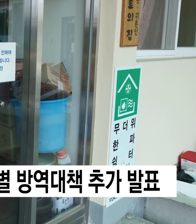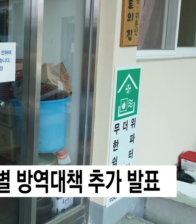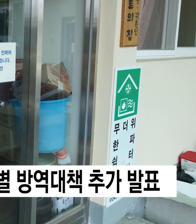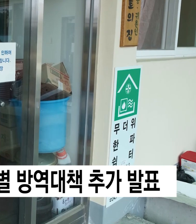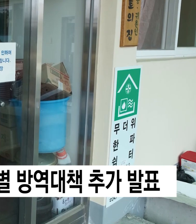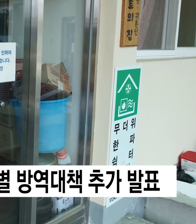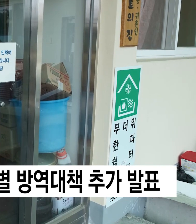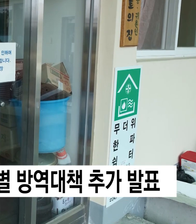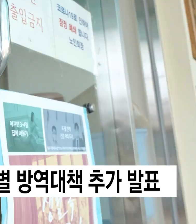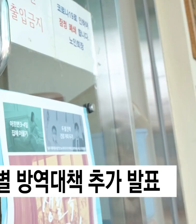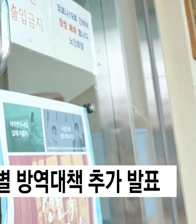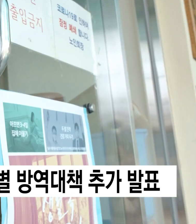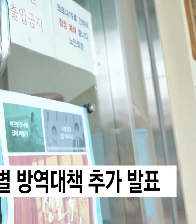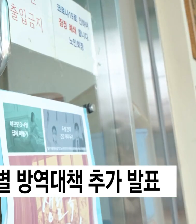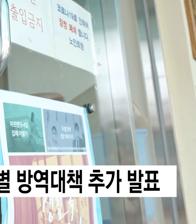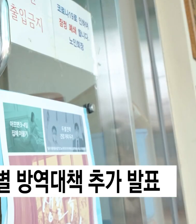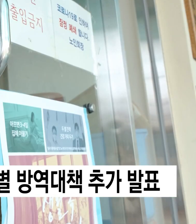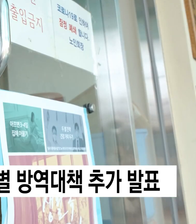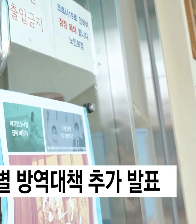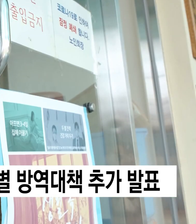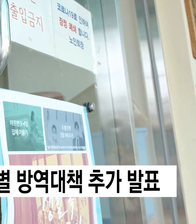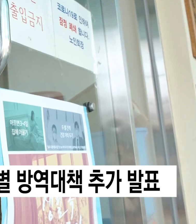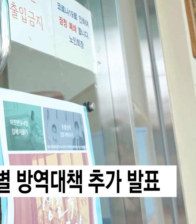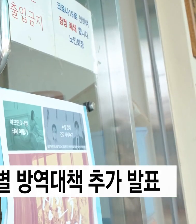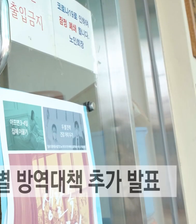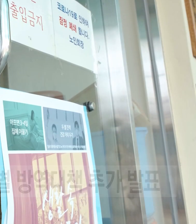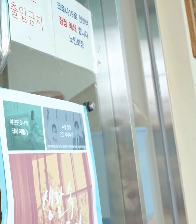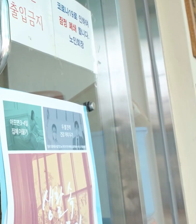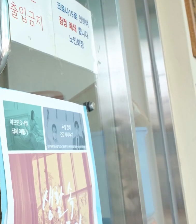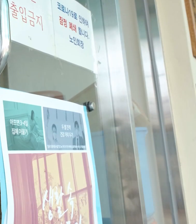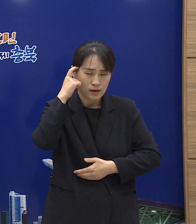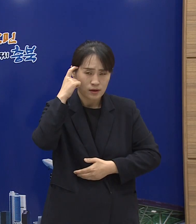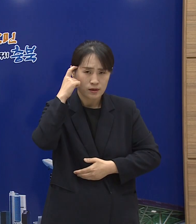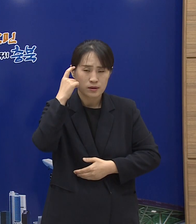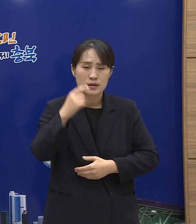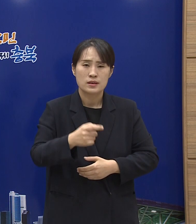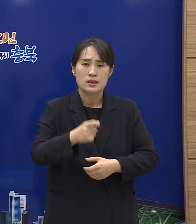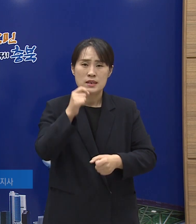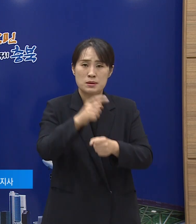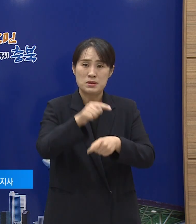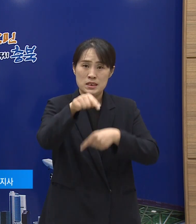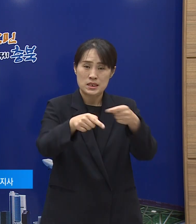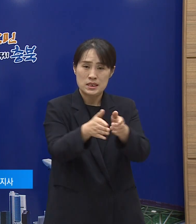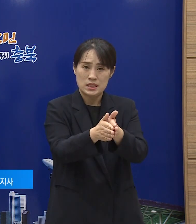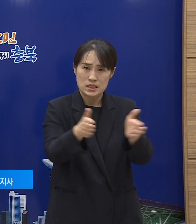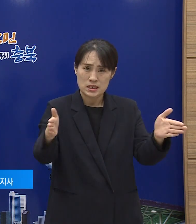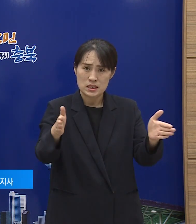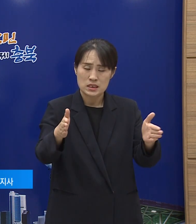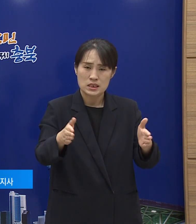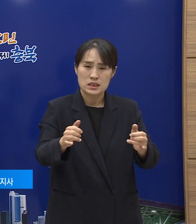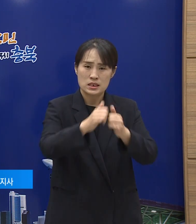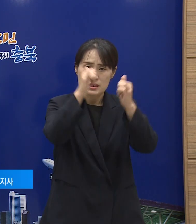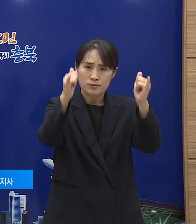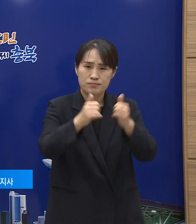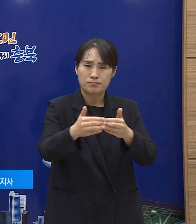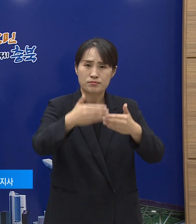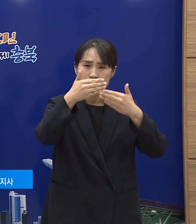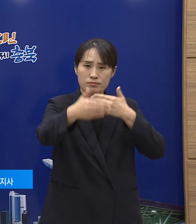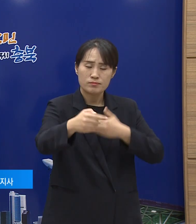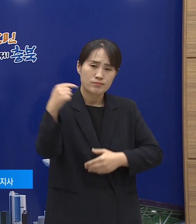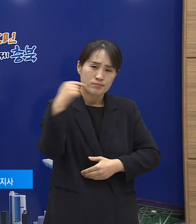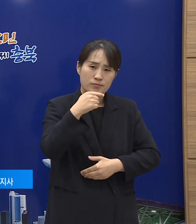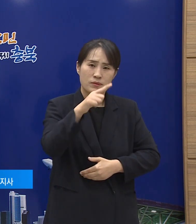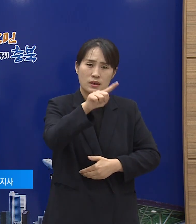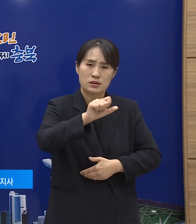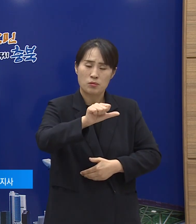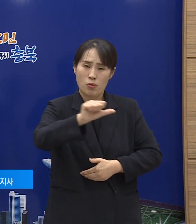제외한 사회복지 이용시 30 이 기간 휴가 4 들어갑니다 이미 시행 중인 사회적 뻘이 덕에 강화된